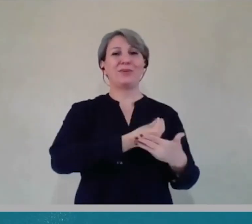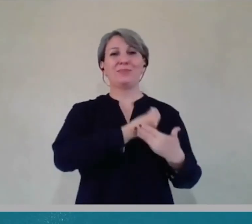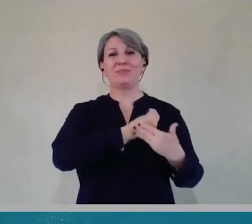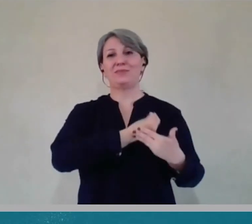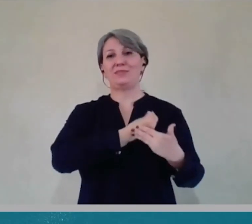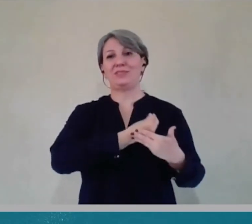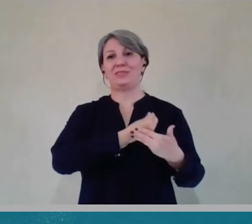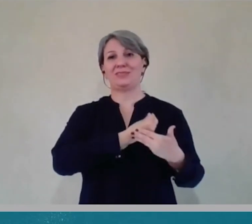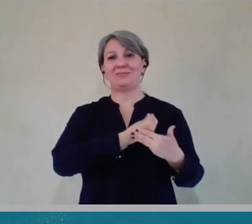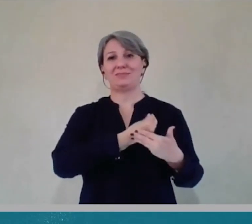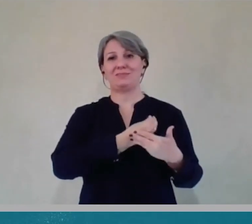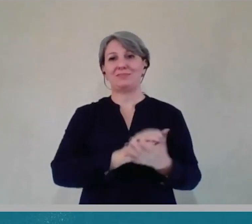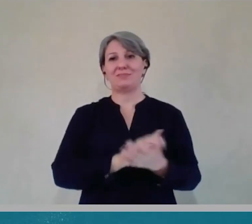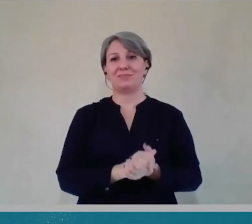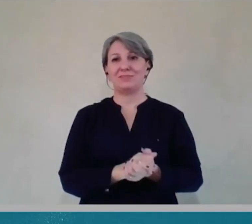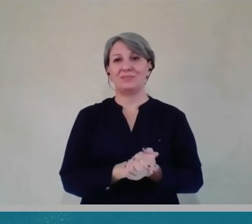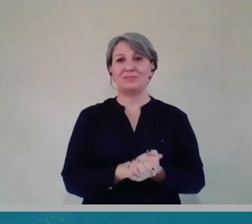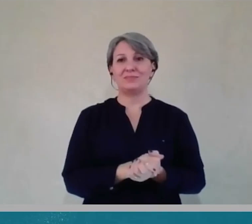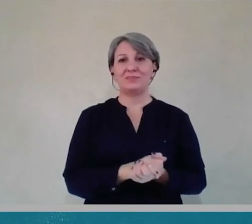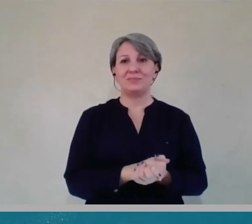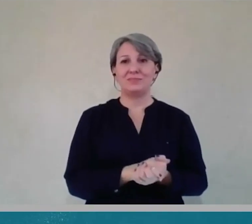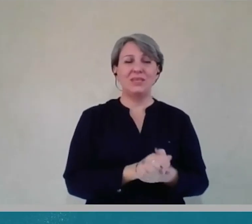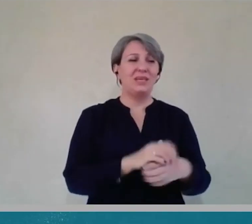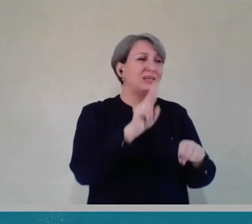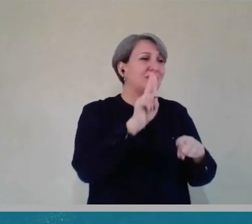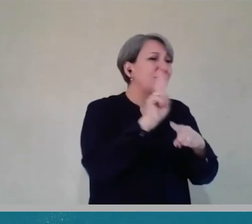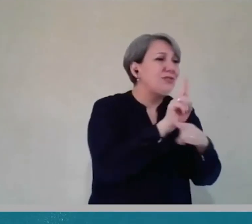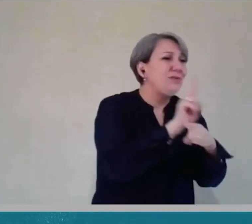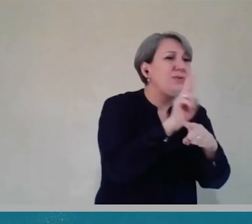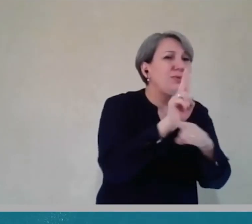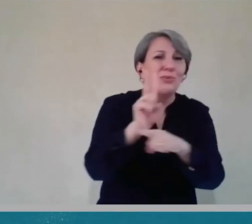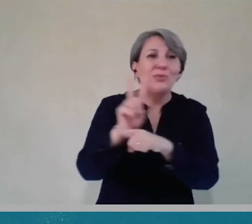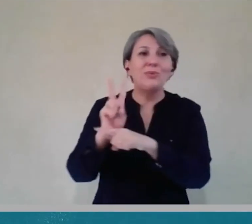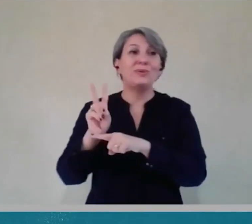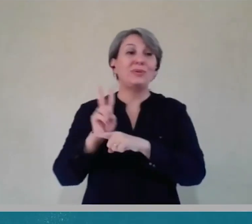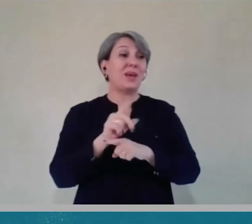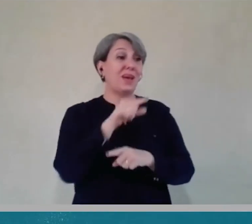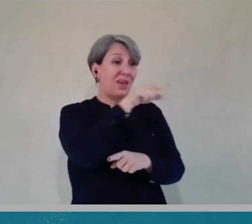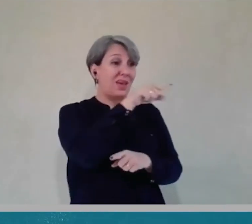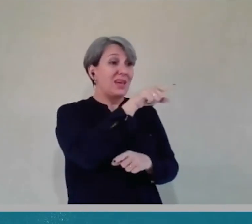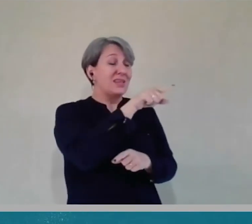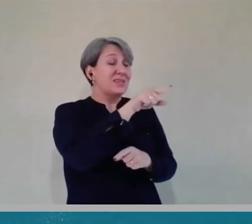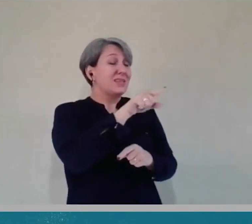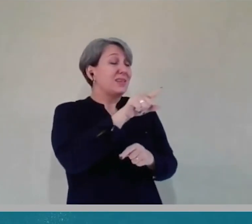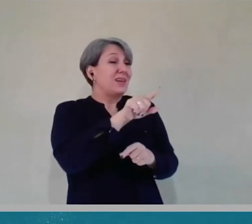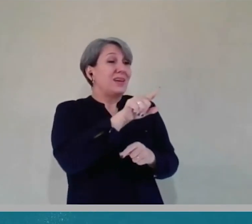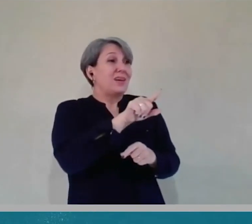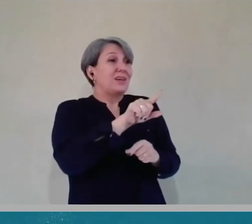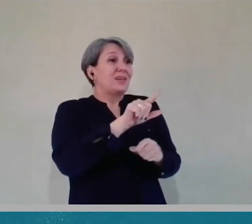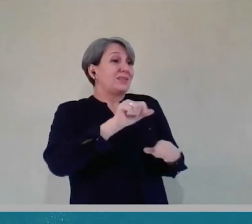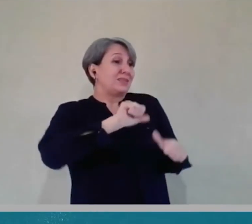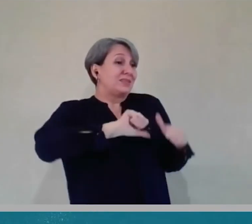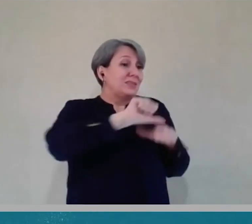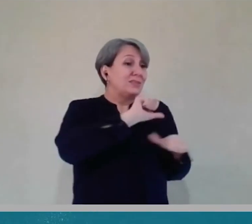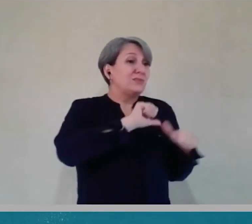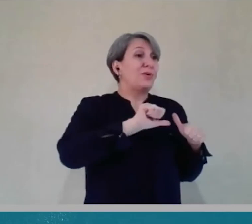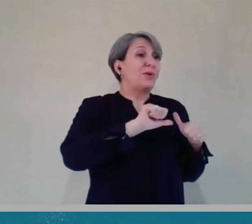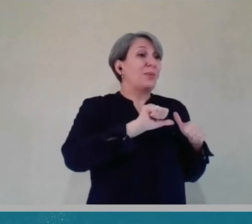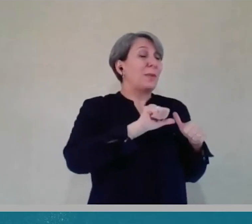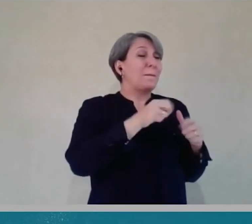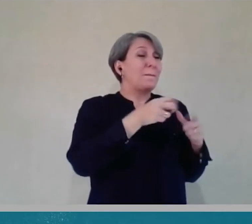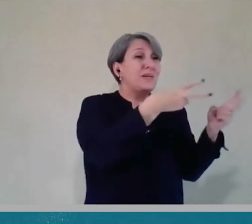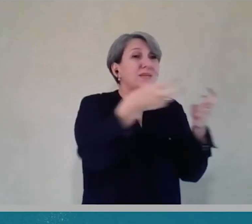a descobrir que o homem pode viver aqui na terra ainda uma vida com alegria completa.